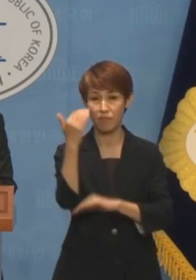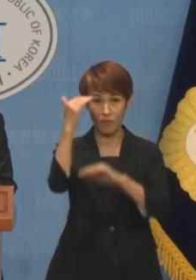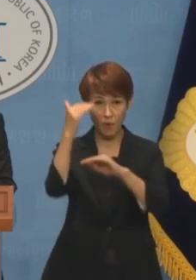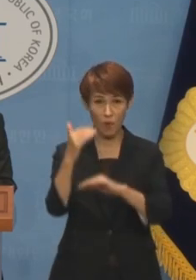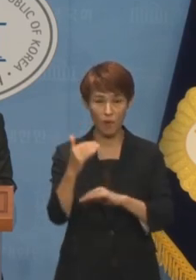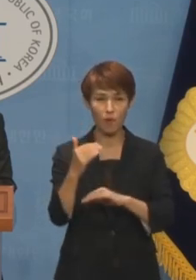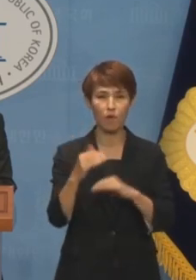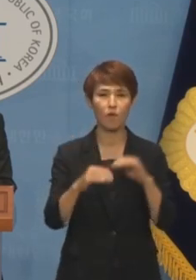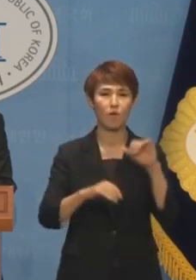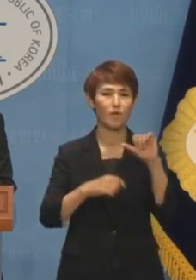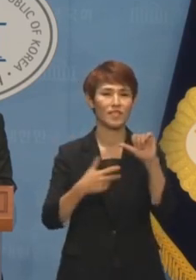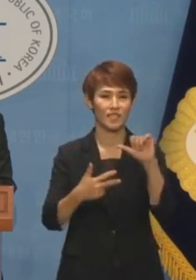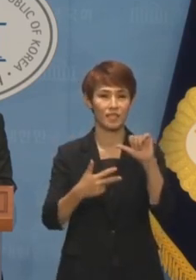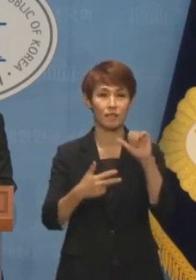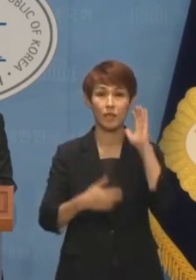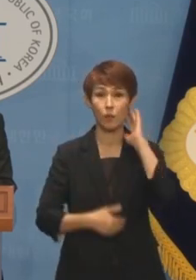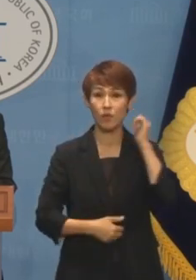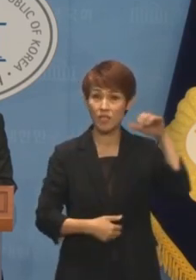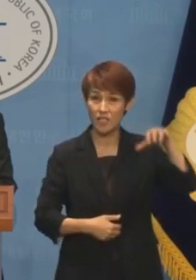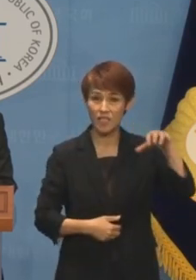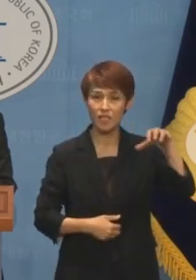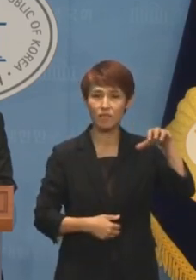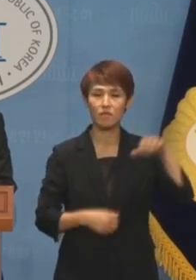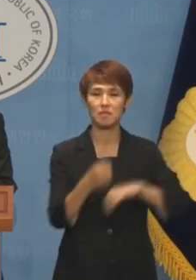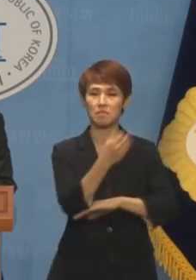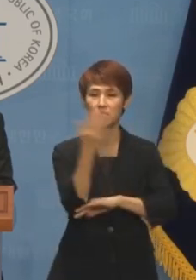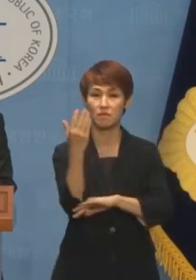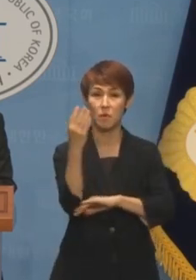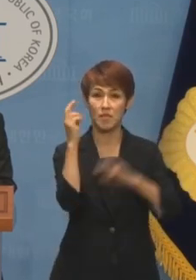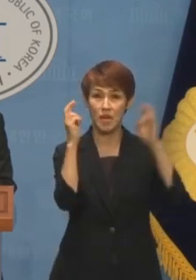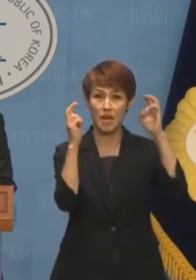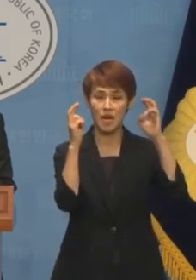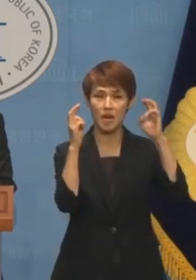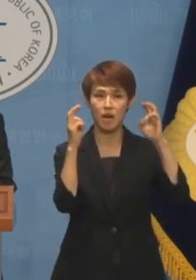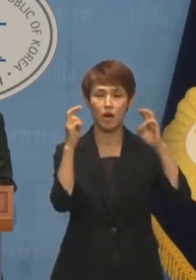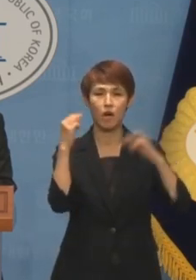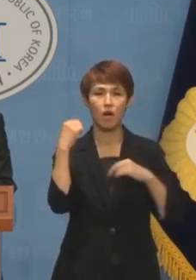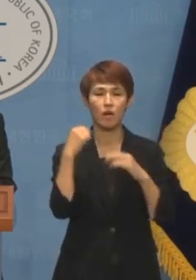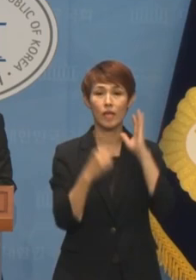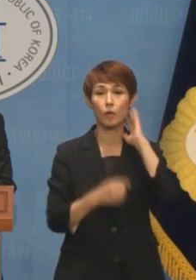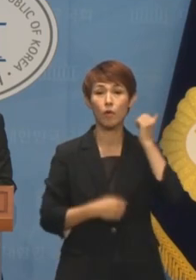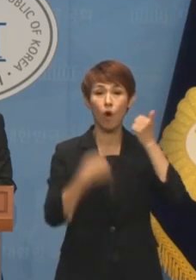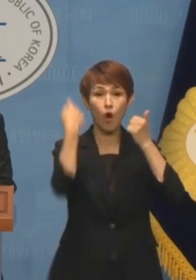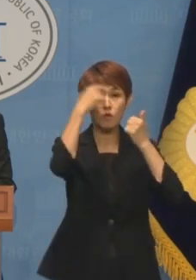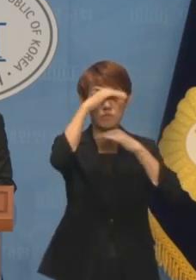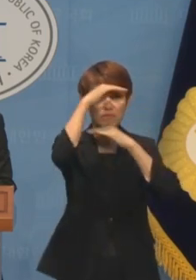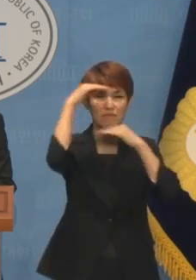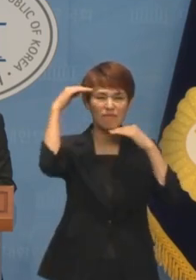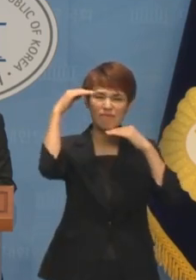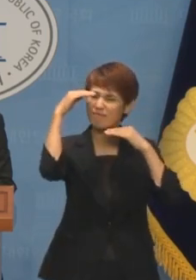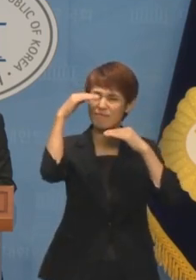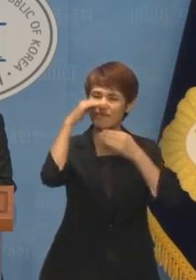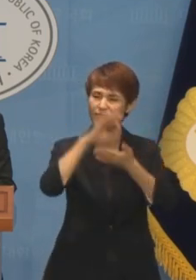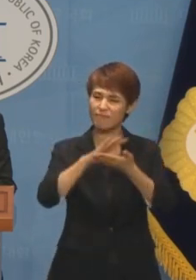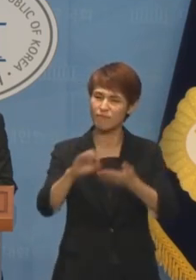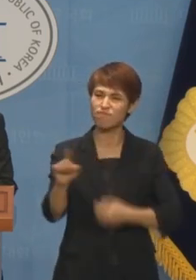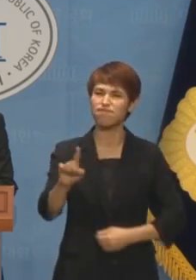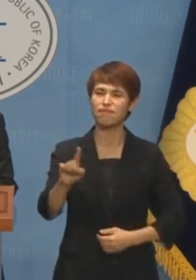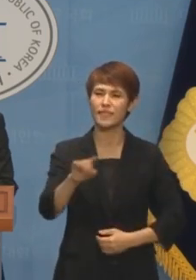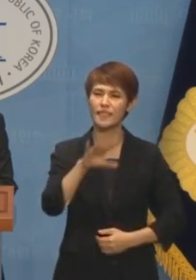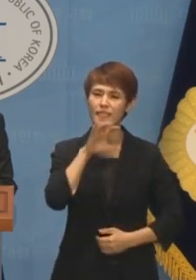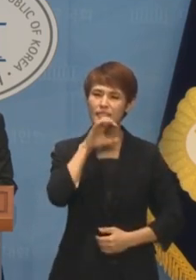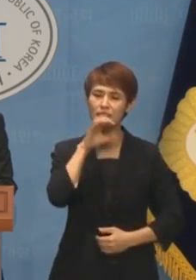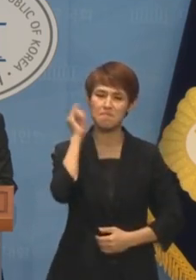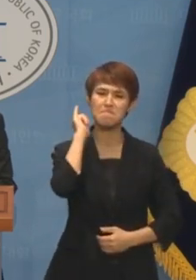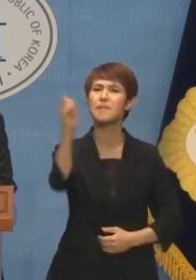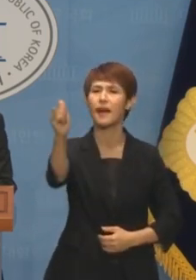7일 대통령실이 한 매체에 위아래가 일부 잘린 윤석열 대통령의 얼굴 이미지를 사용한 데 대해